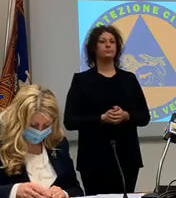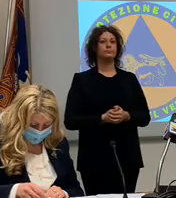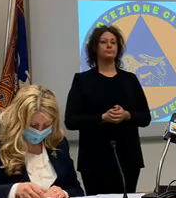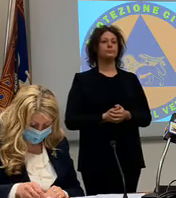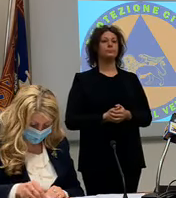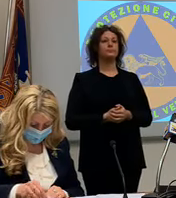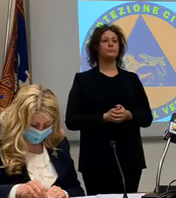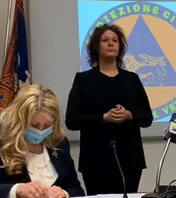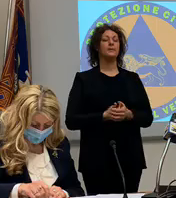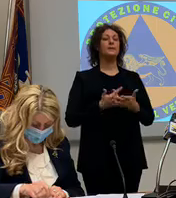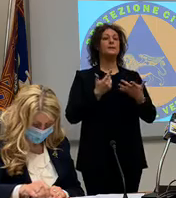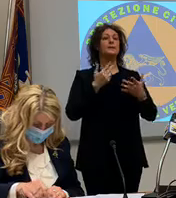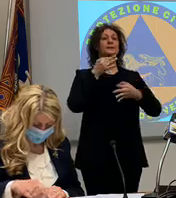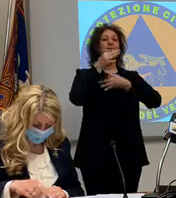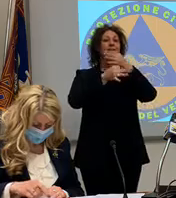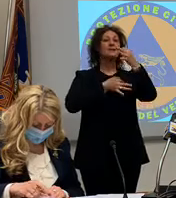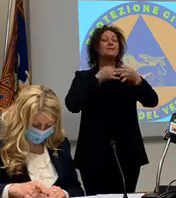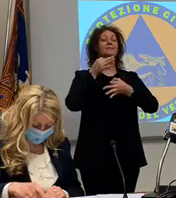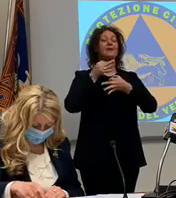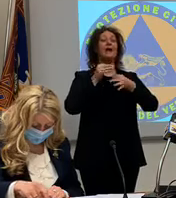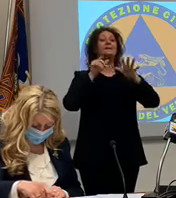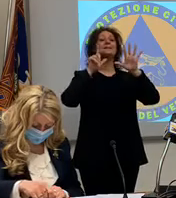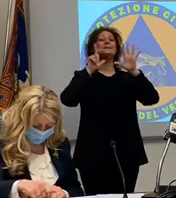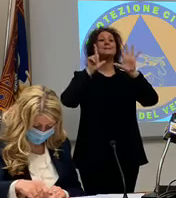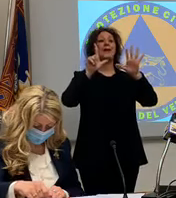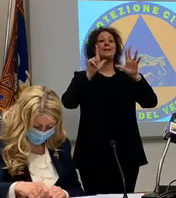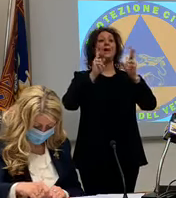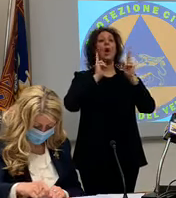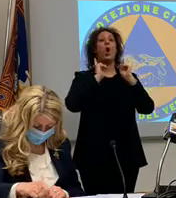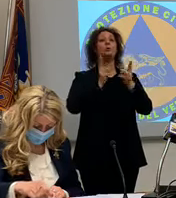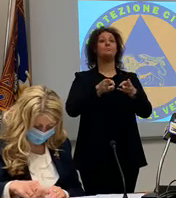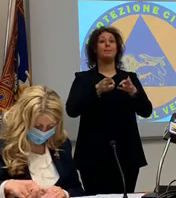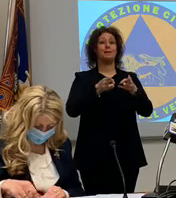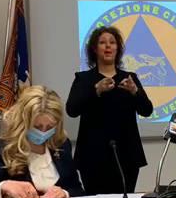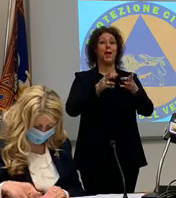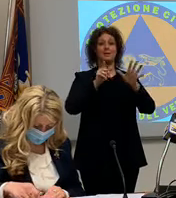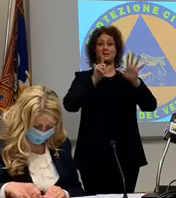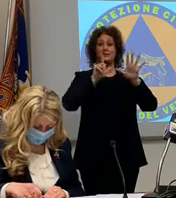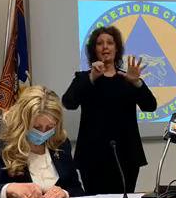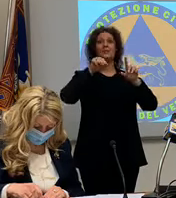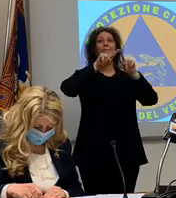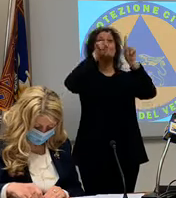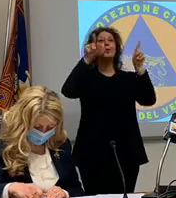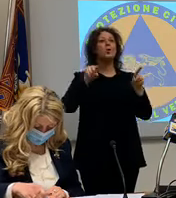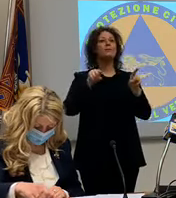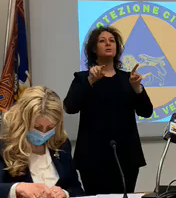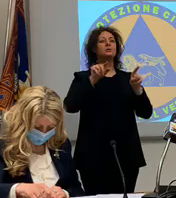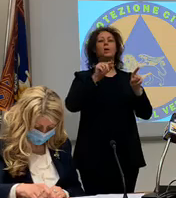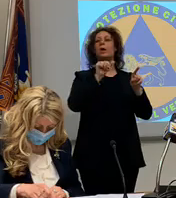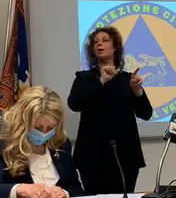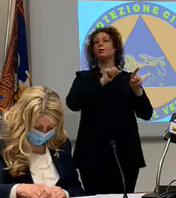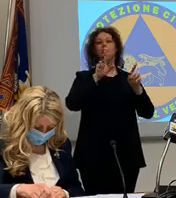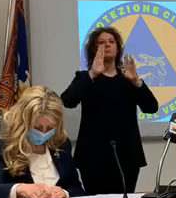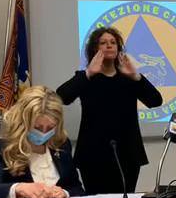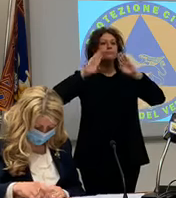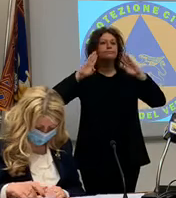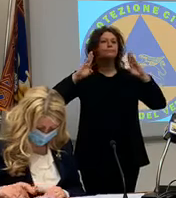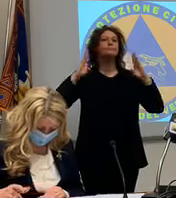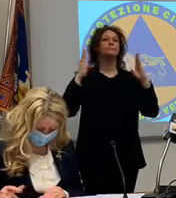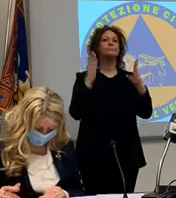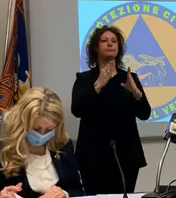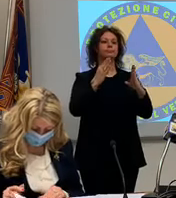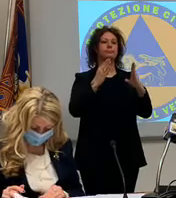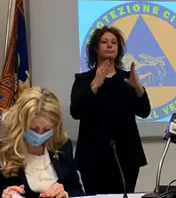sette quasi sette ospedali di grandi di provincia che se ne vanno e sono dedicati orientati